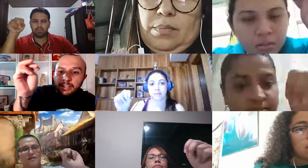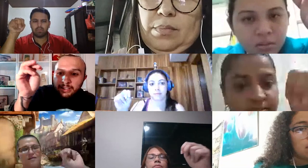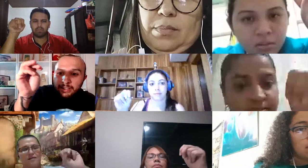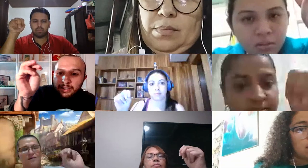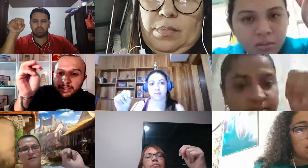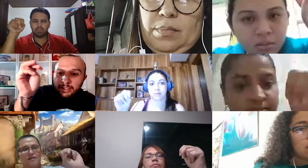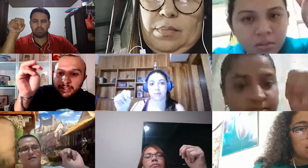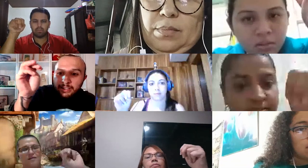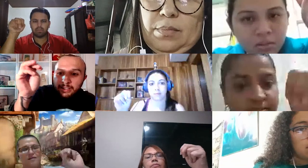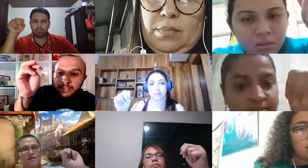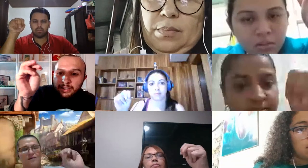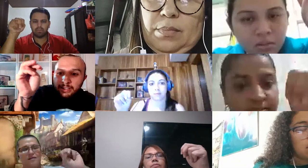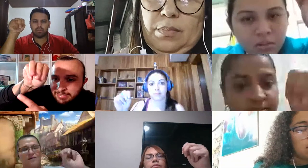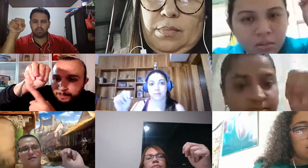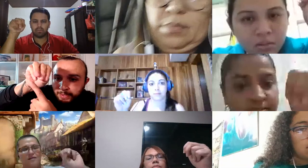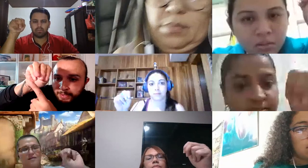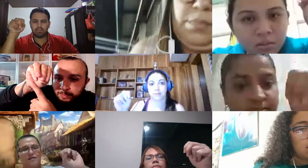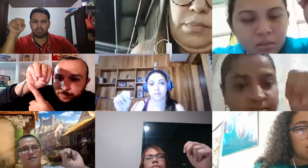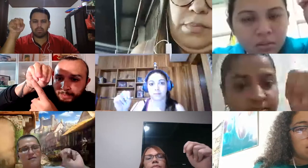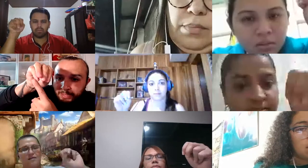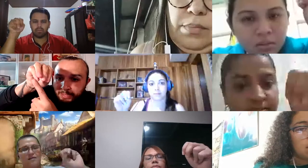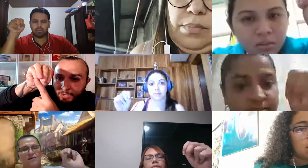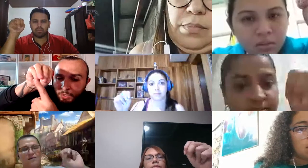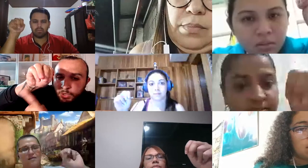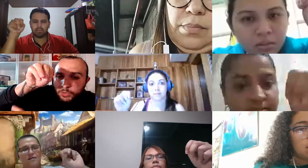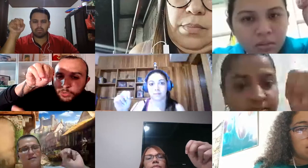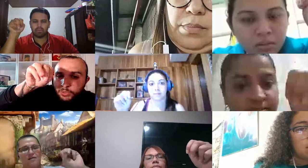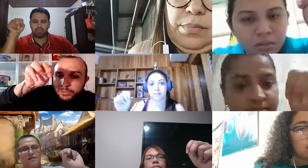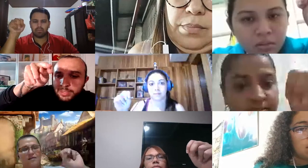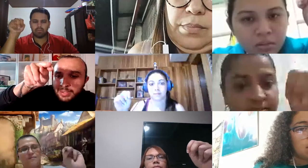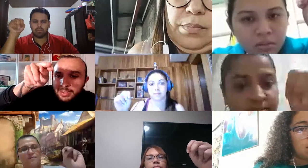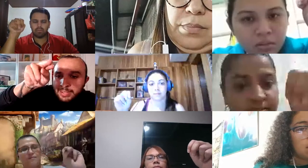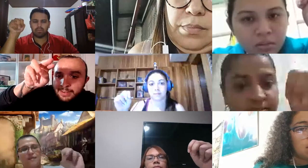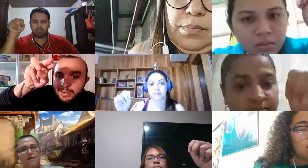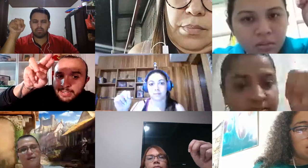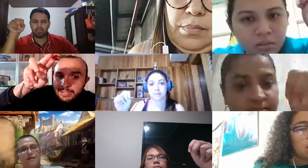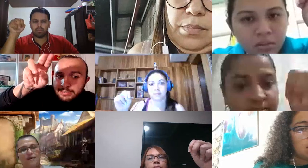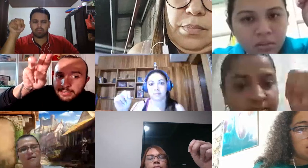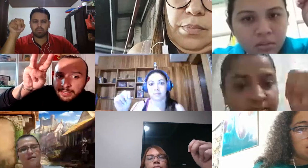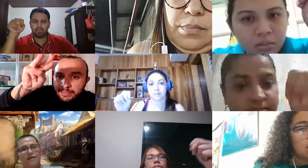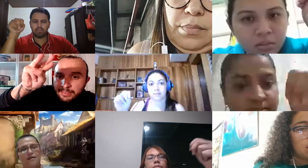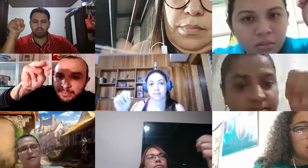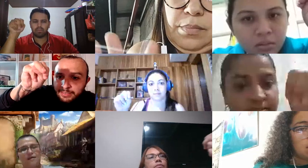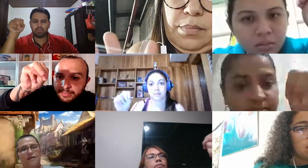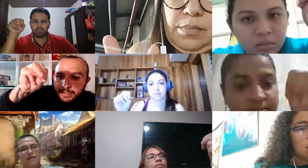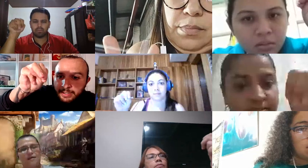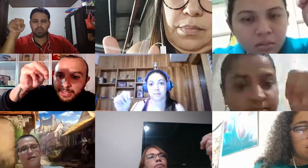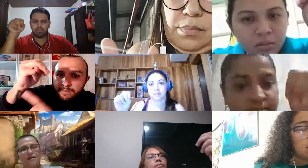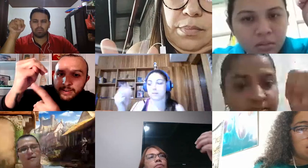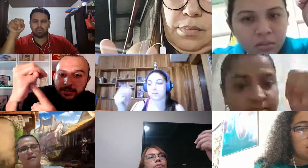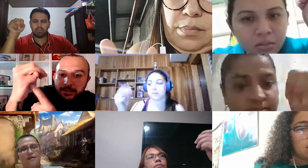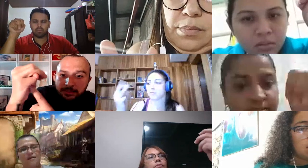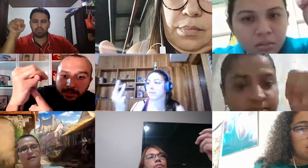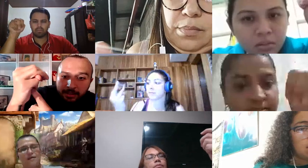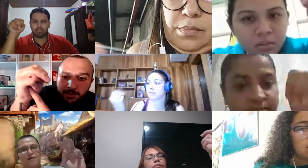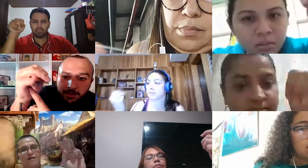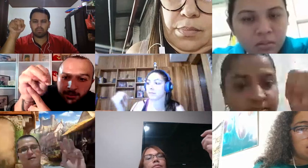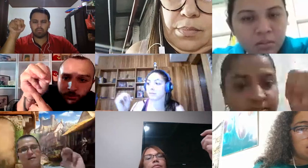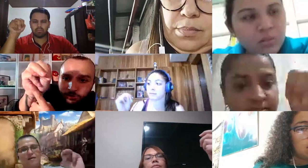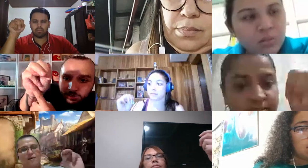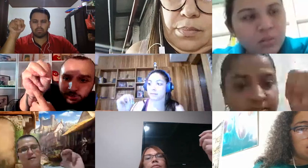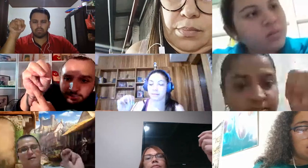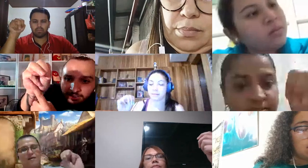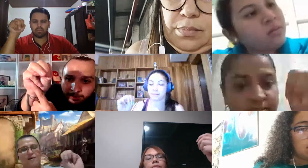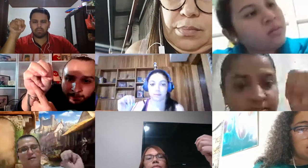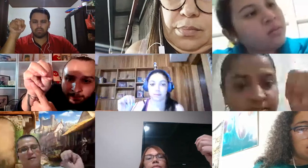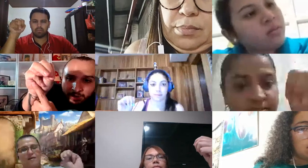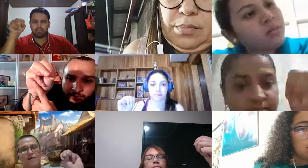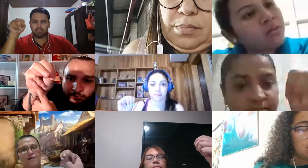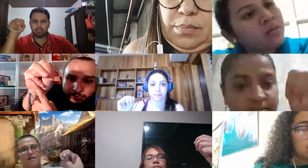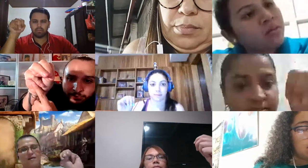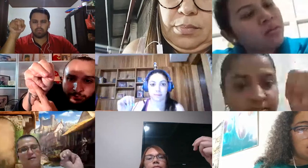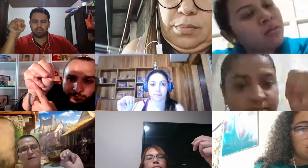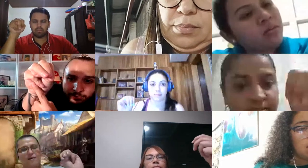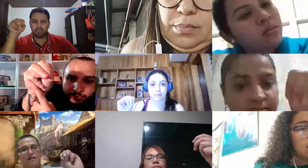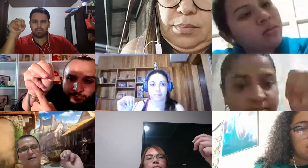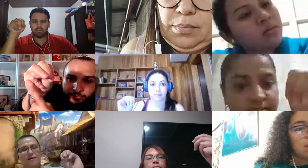y casi no se ve que tapa el dedo gordo. Tiene que verse. Tiene que verse dónde está tapada.